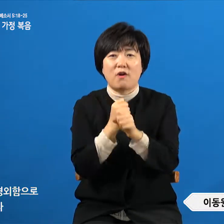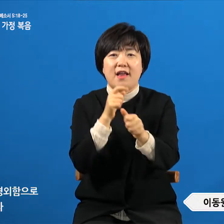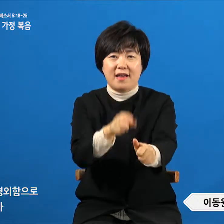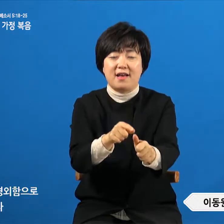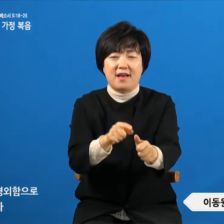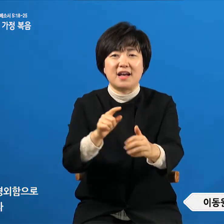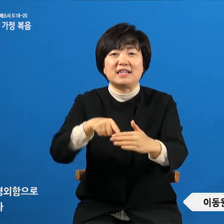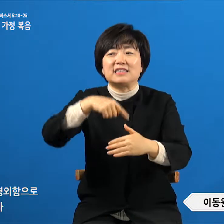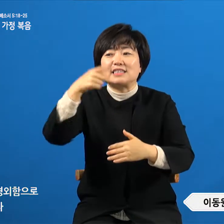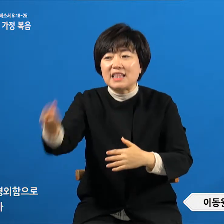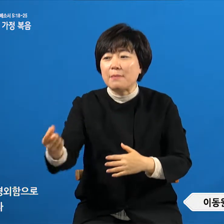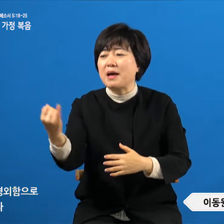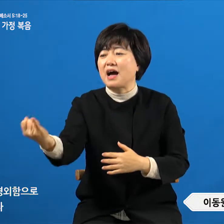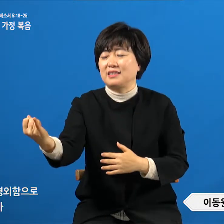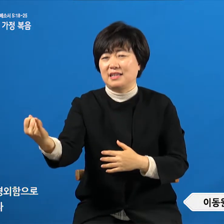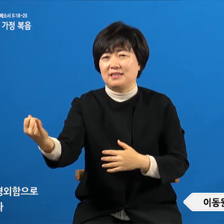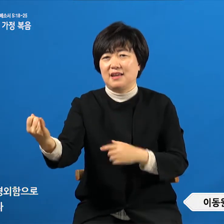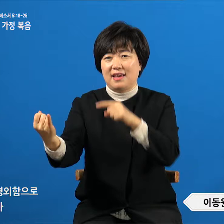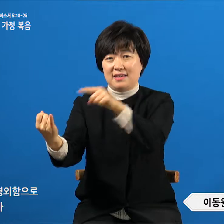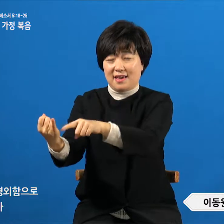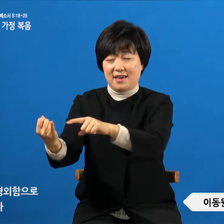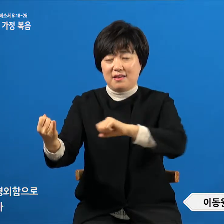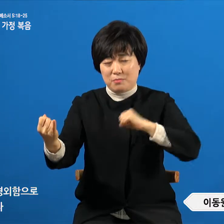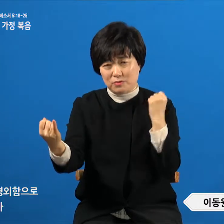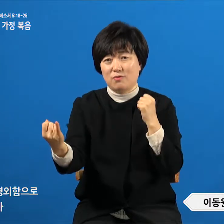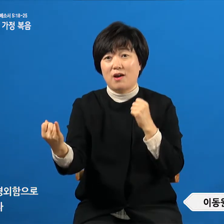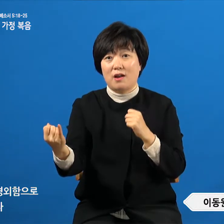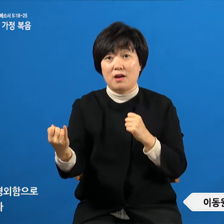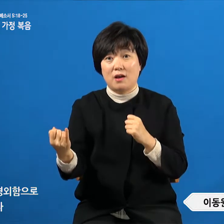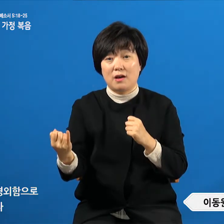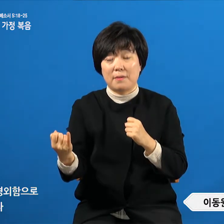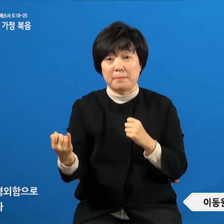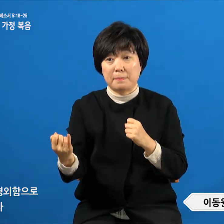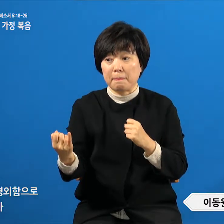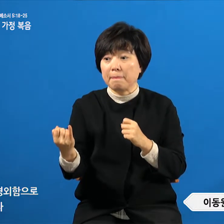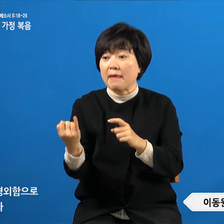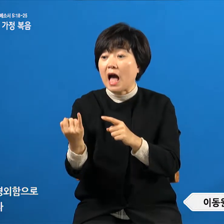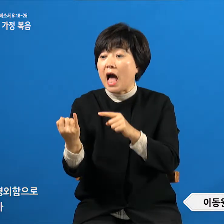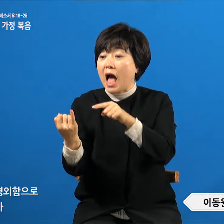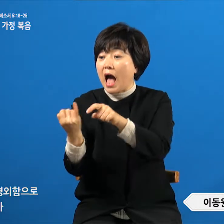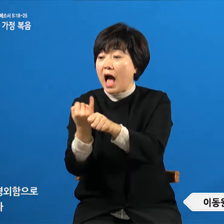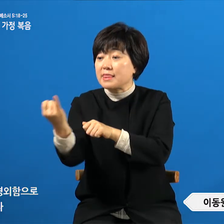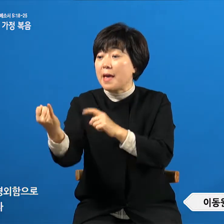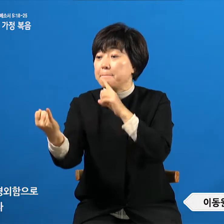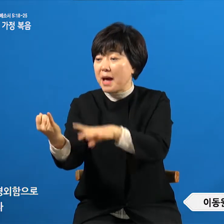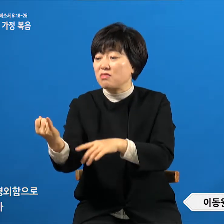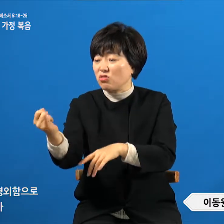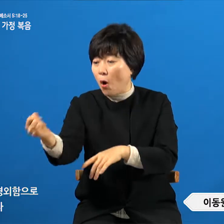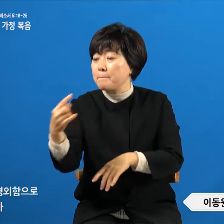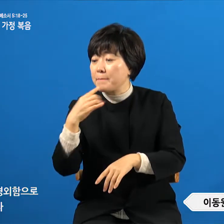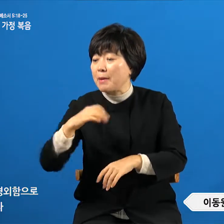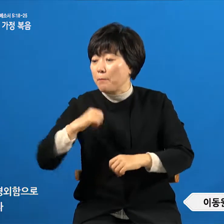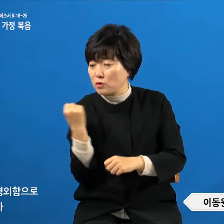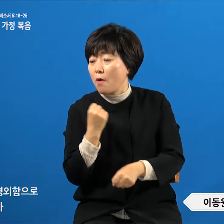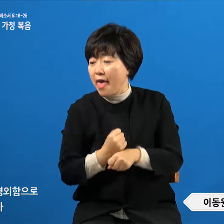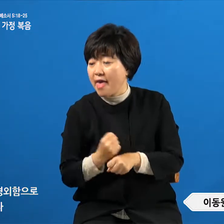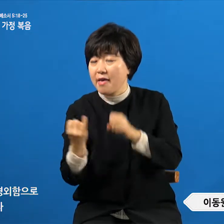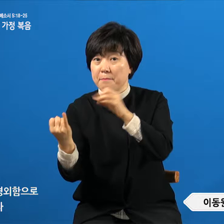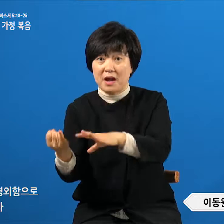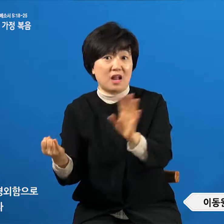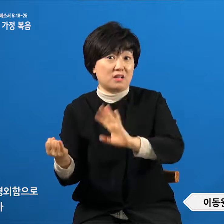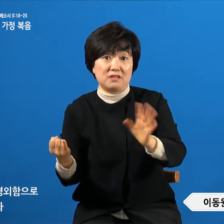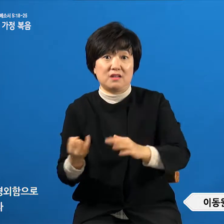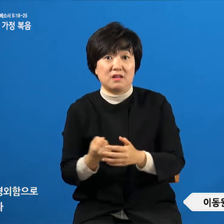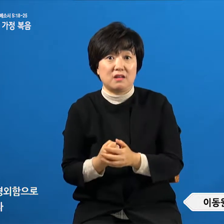복종하라. 그리고 그 다음에 아내들 보고 복종하라고 그랬어요. 결코 아내들에게만 일방적으로 요구하는 것이